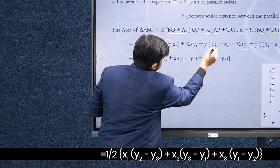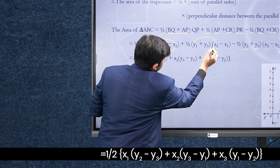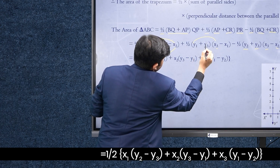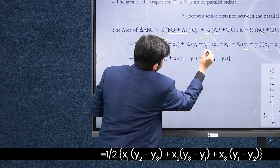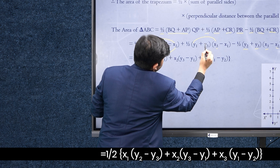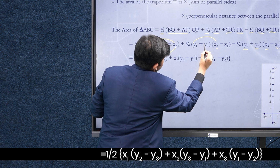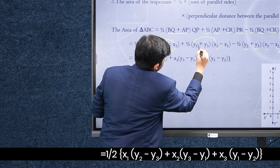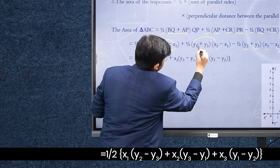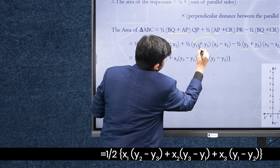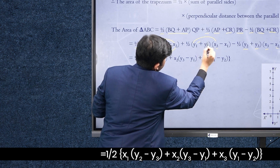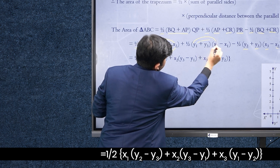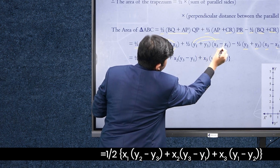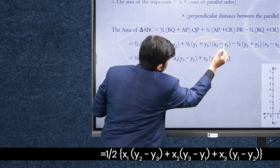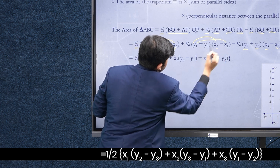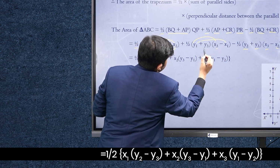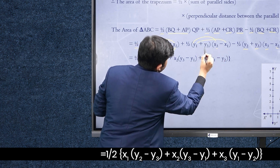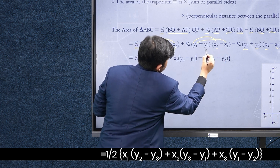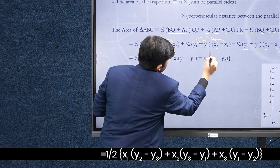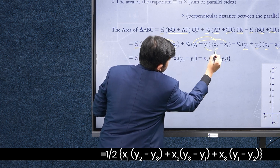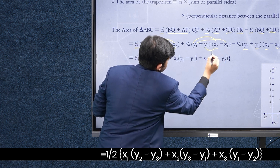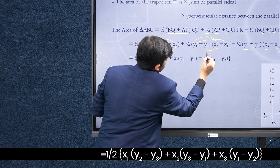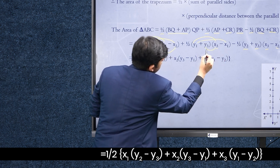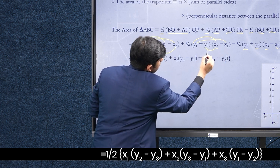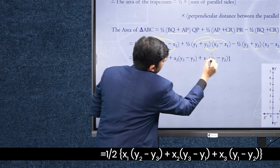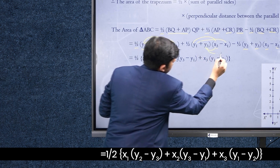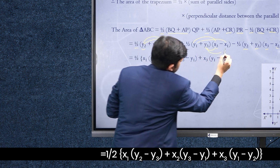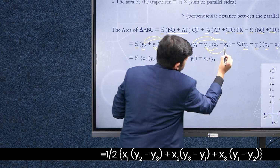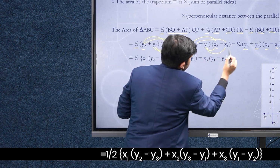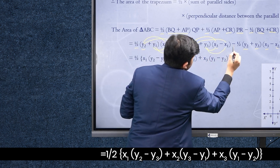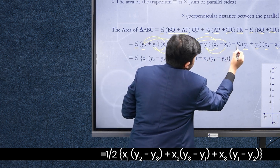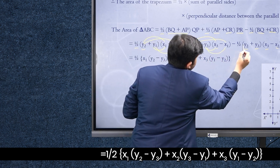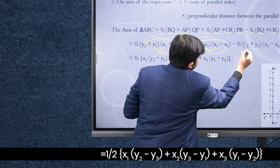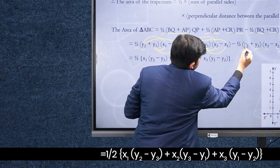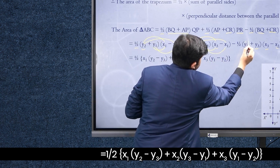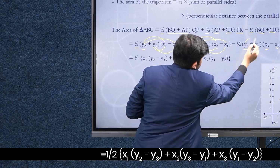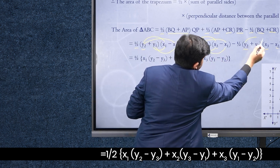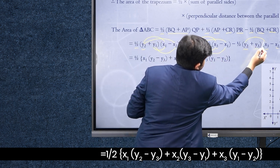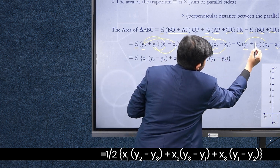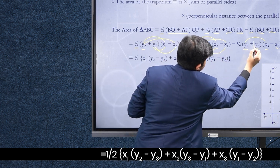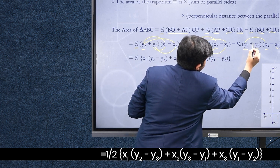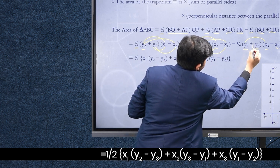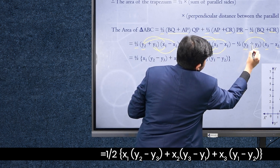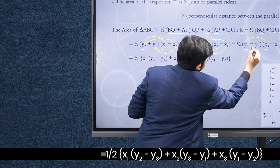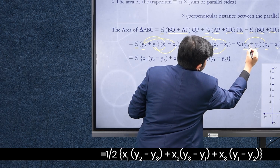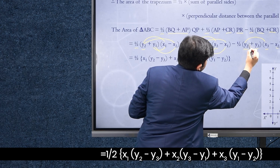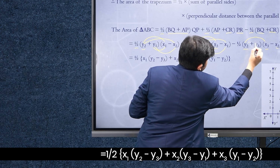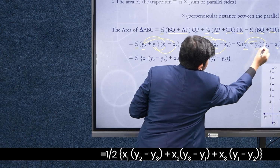y3 minus y1 plus x3 into y1 minus y2.